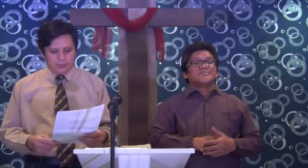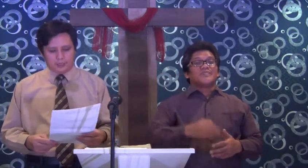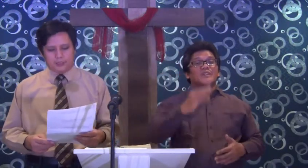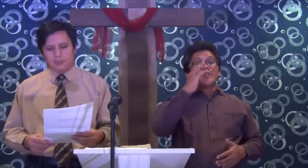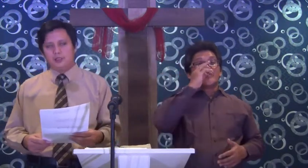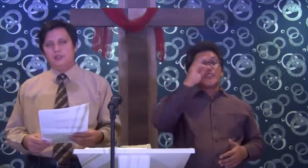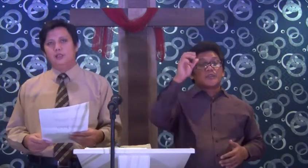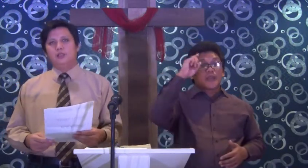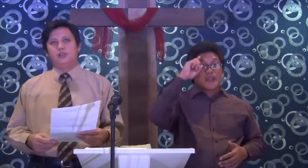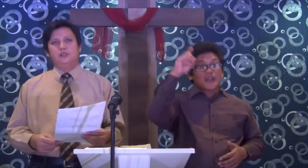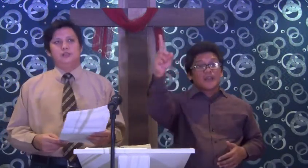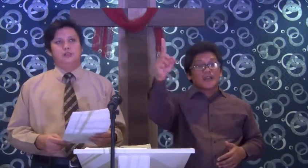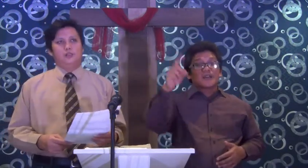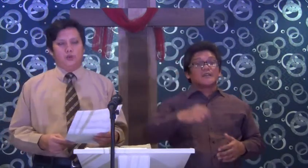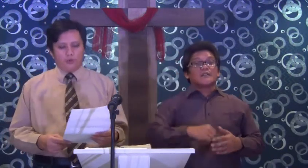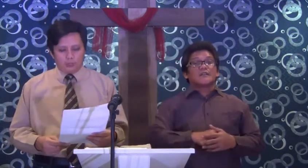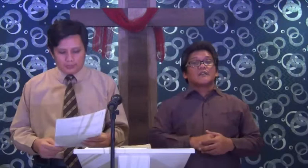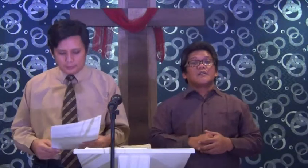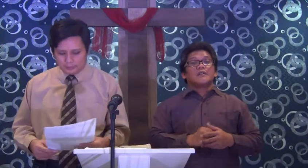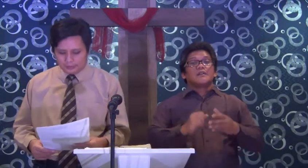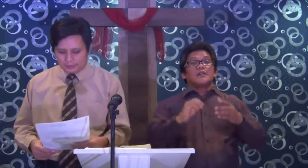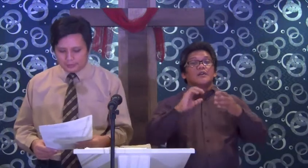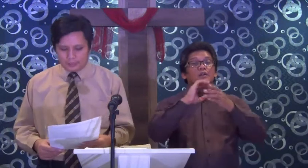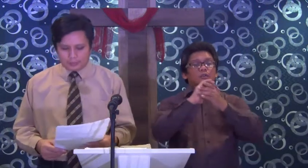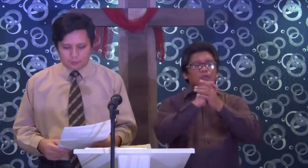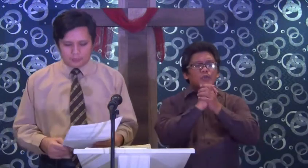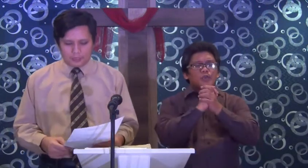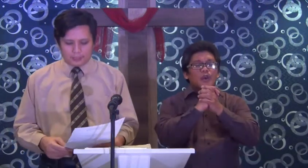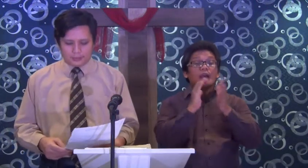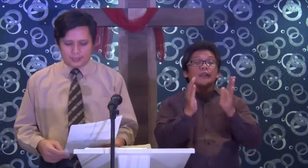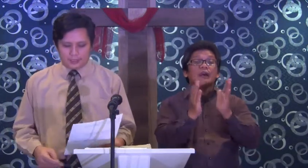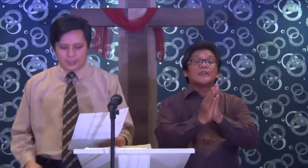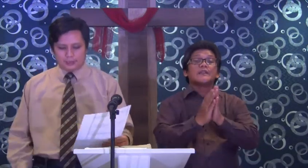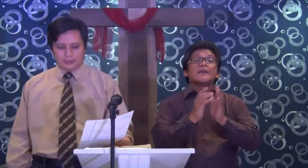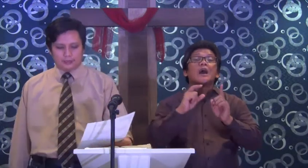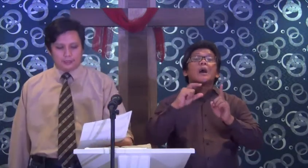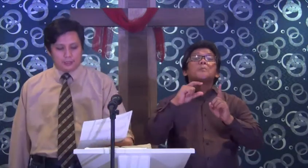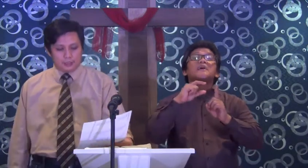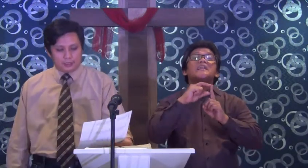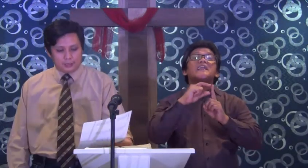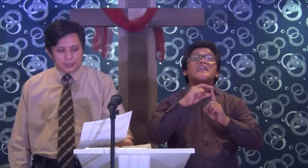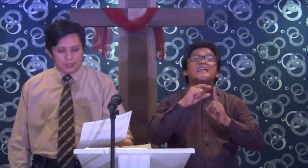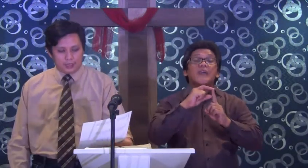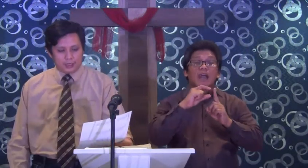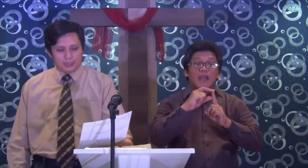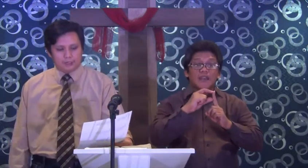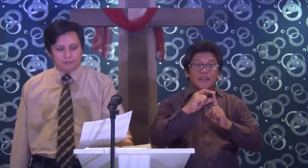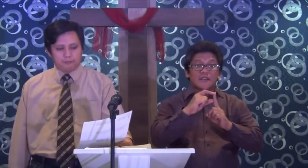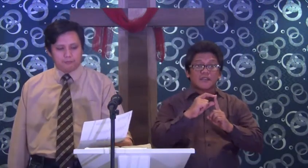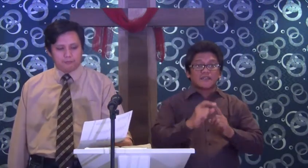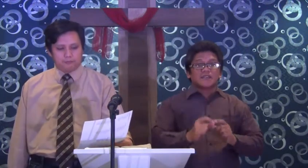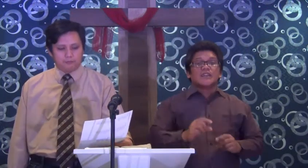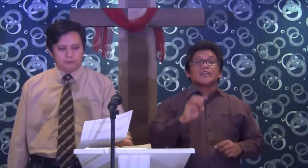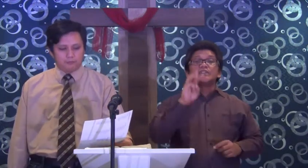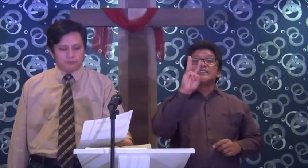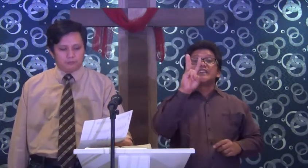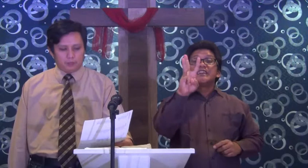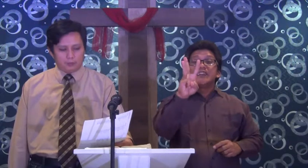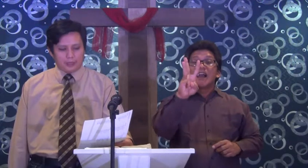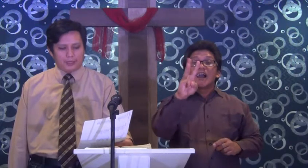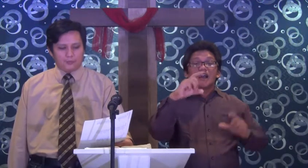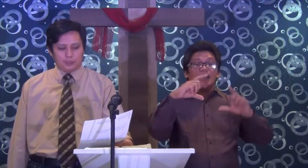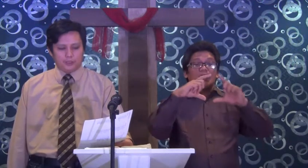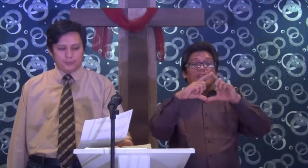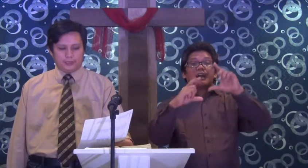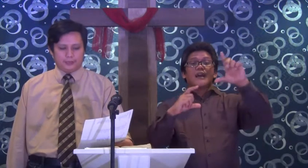Firman Allah, doa dan penderitaan merupakan ketiga alat yang Allah